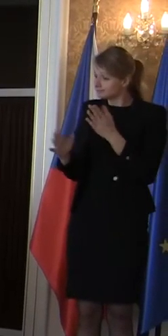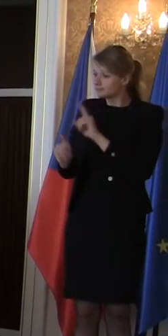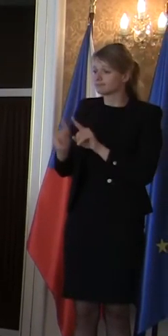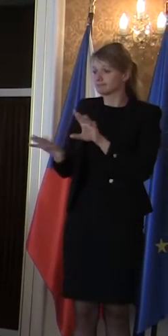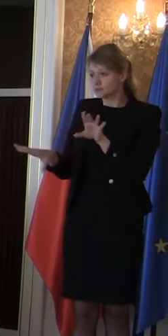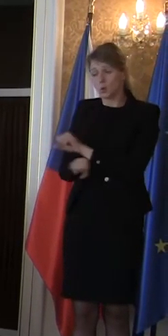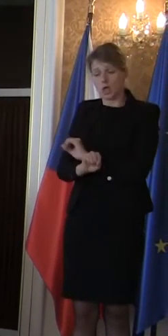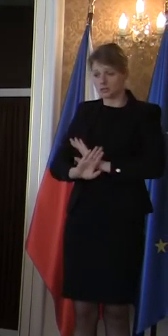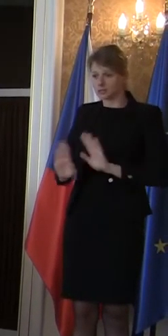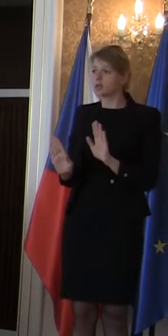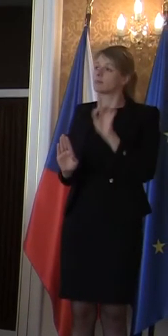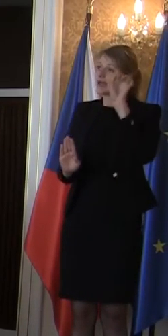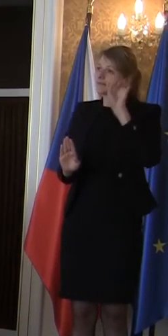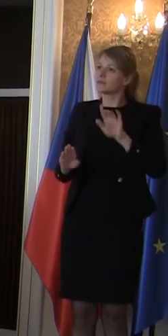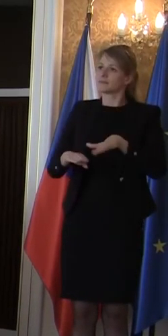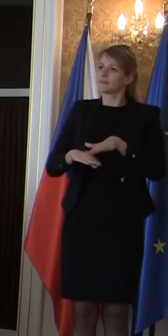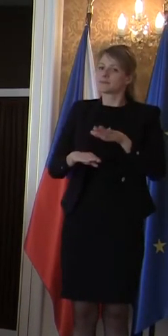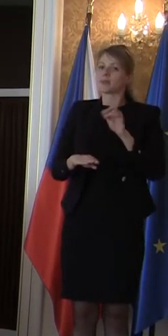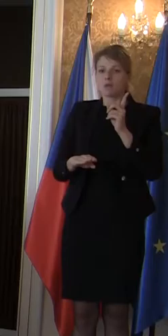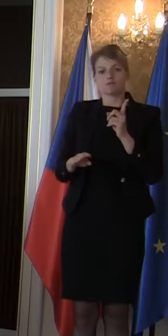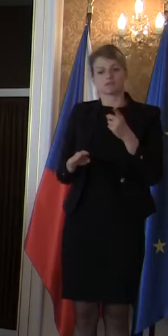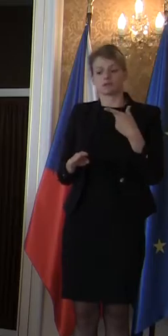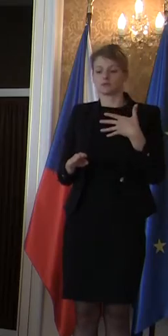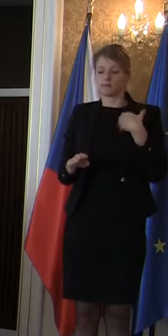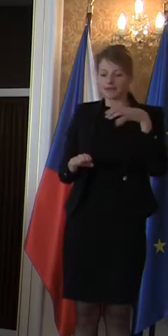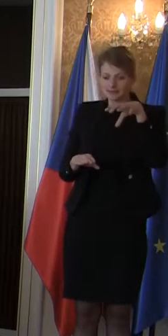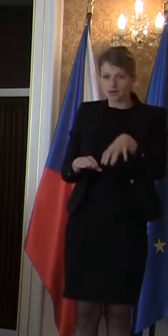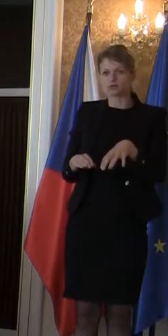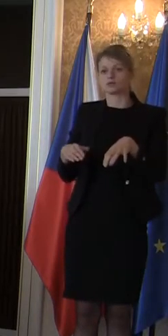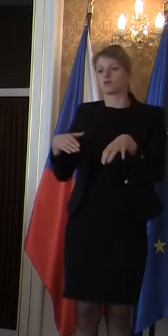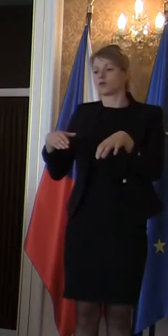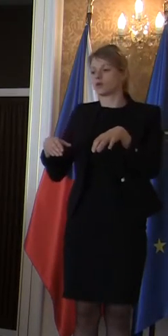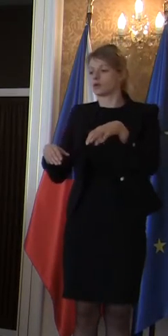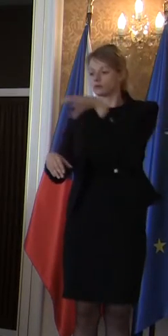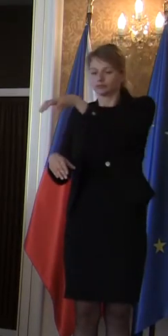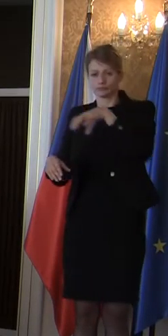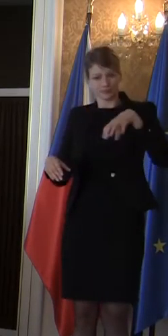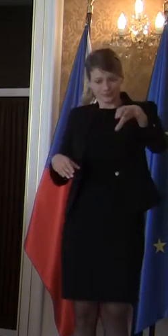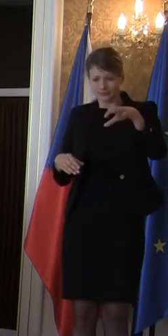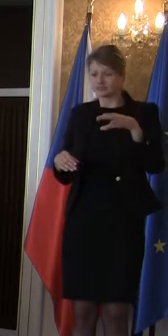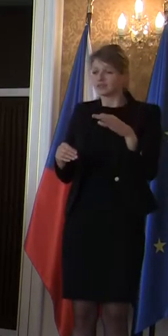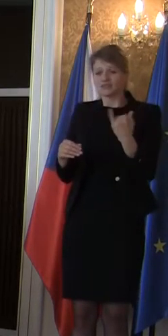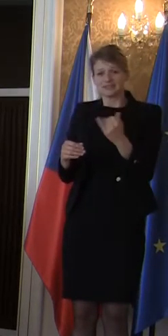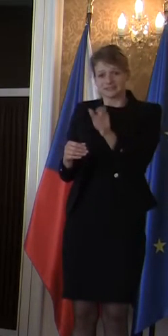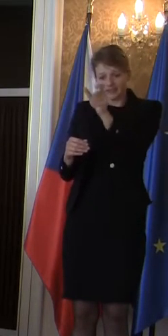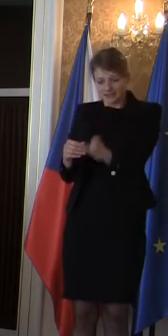vy, ty naše systémy se kolem toho dítěte nějakým způsobem prolínají